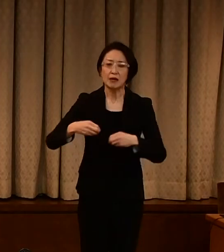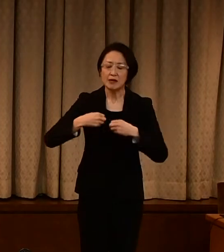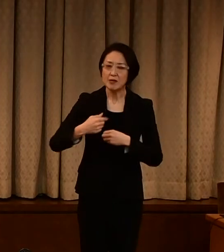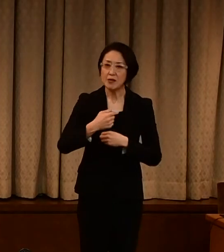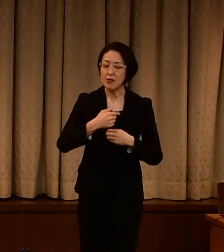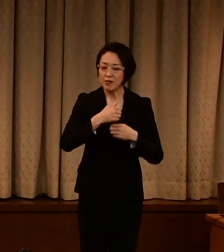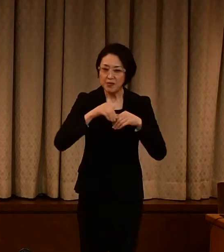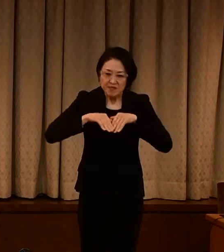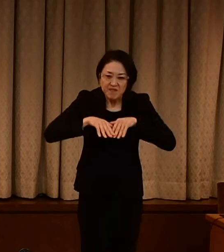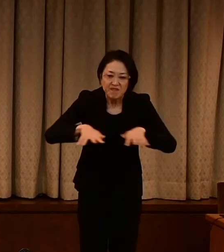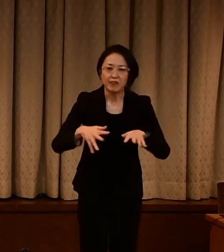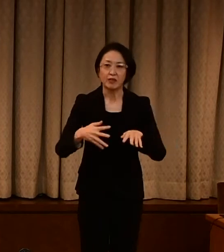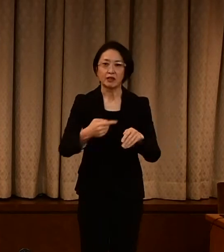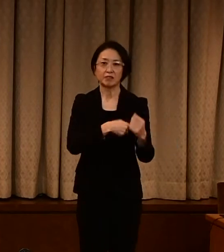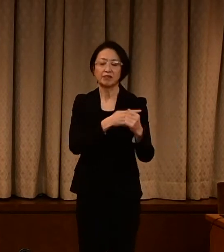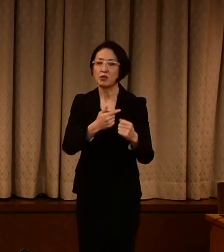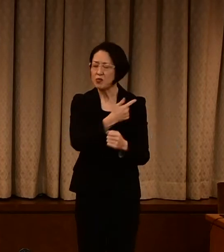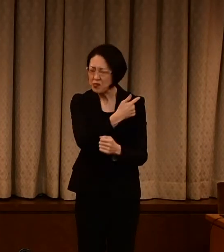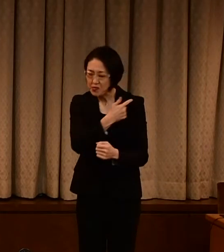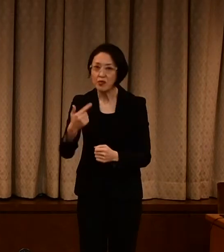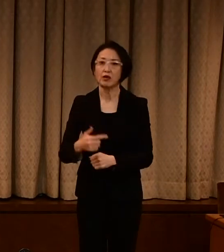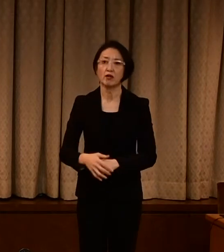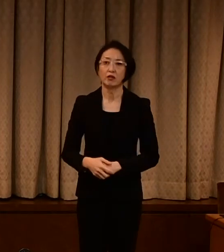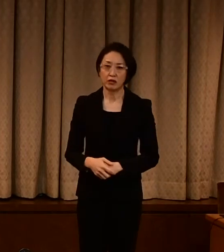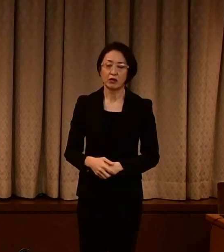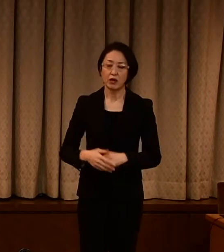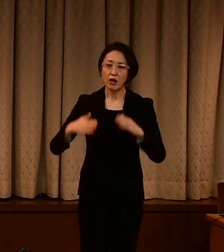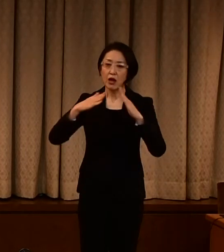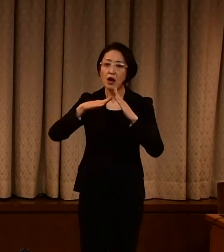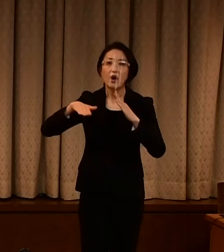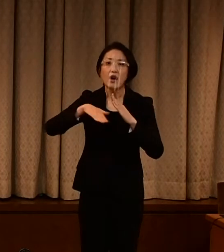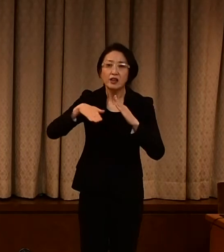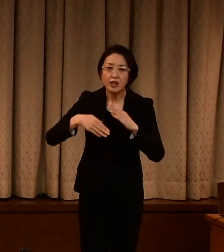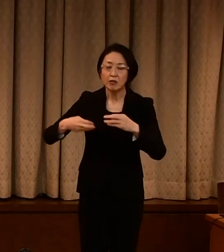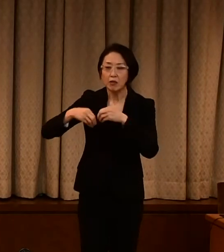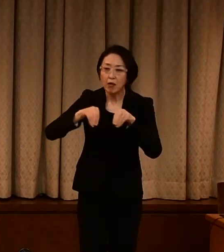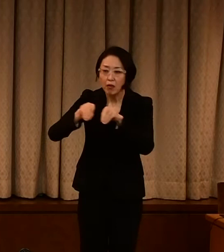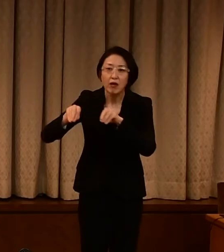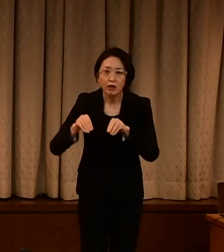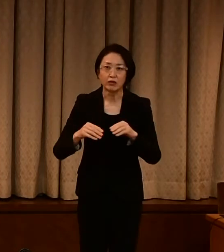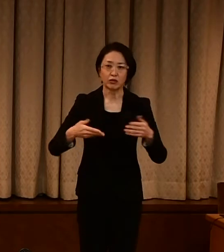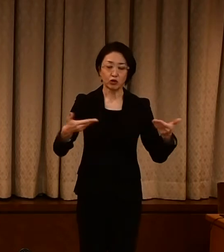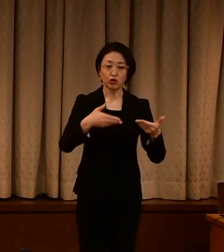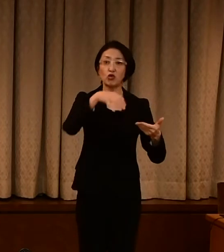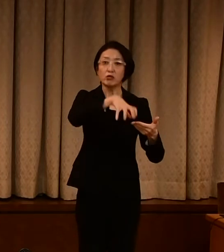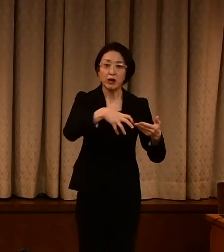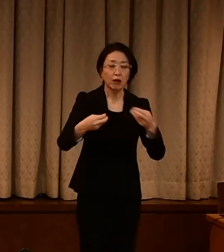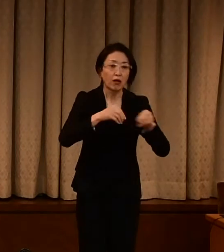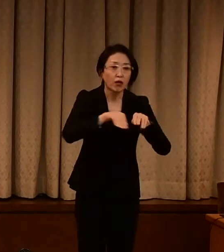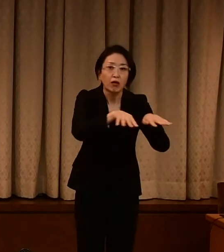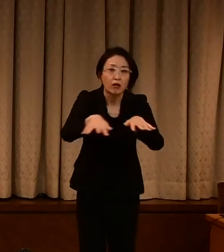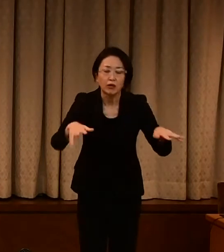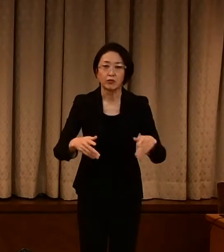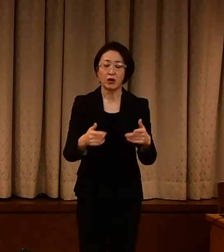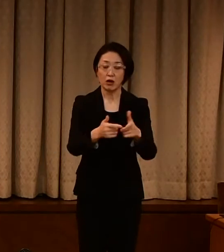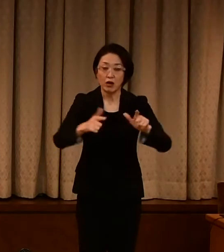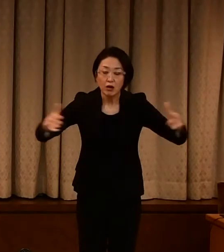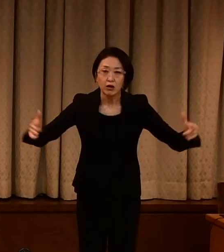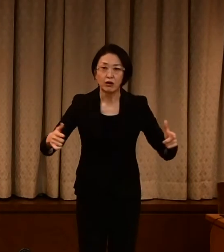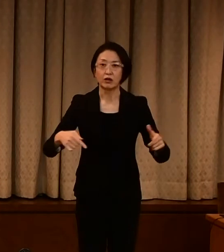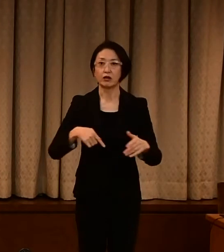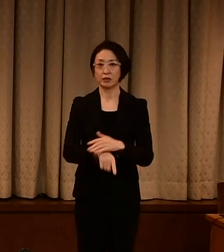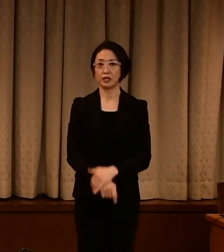ターが数多く発生するなど、家庭や学校、そして職場であっという間に広がっているのが現状であ